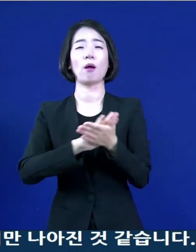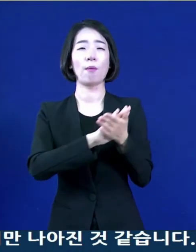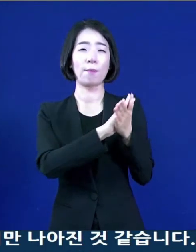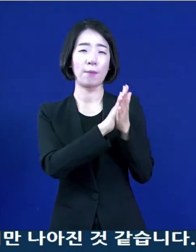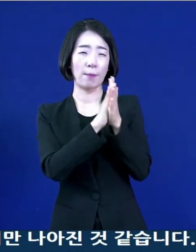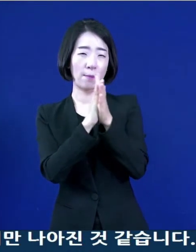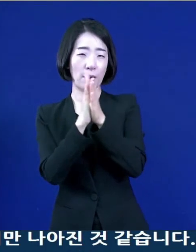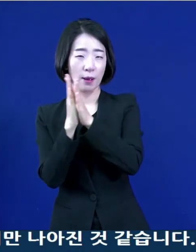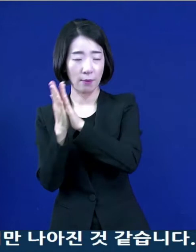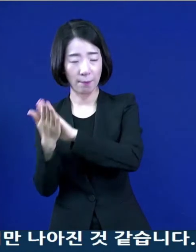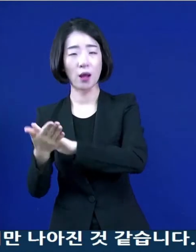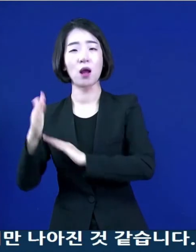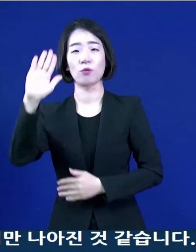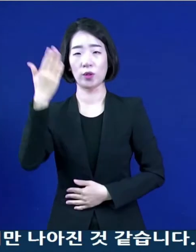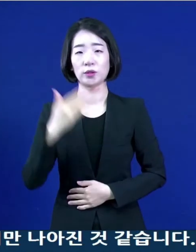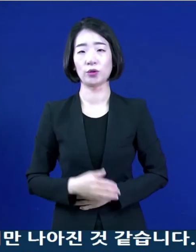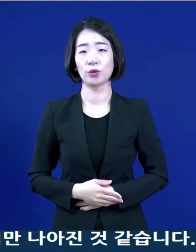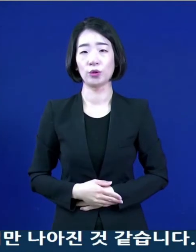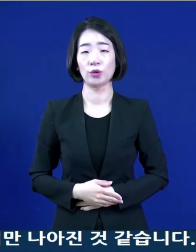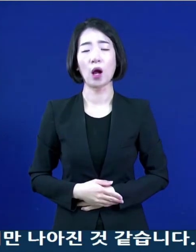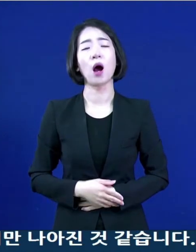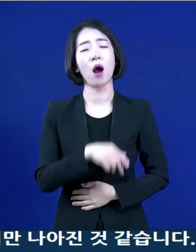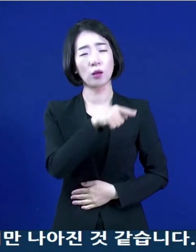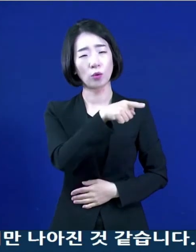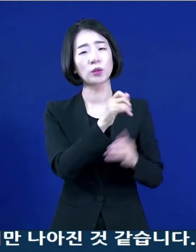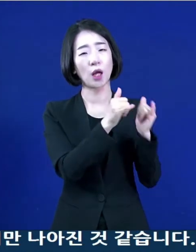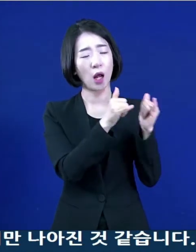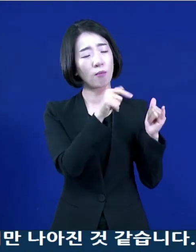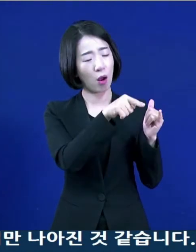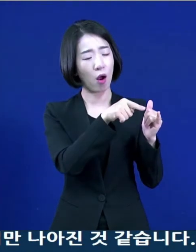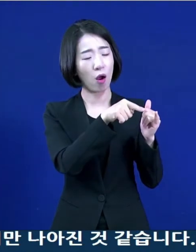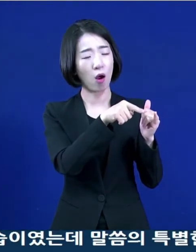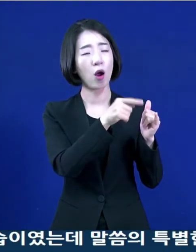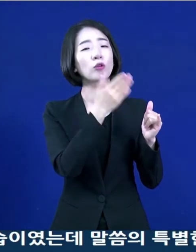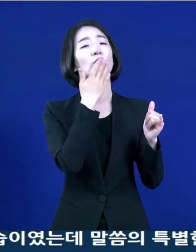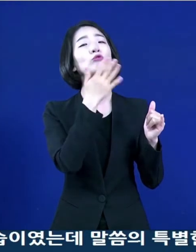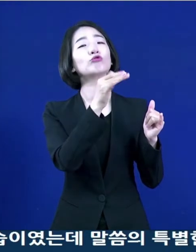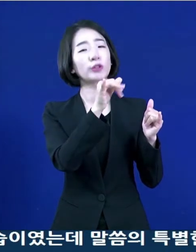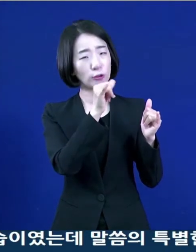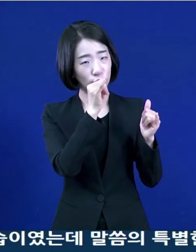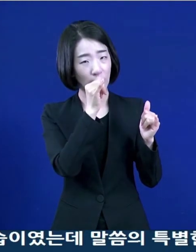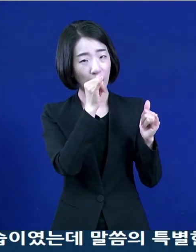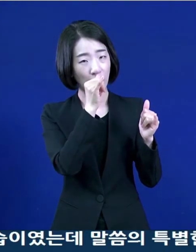알지는 모르는데 그럴 수 있다, 그럴 수도 있다,